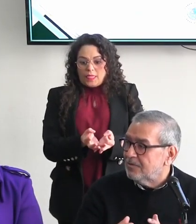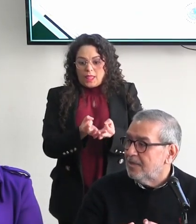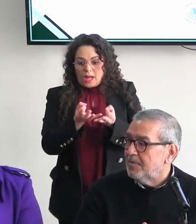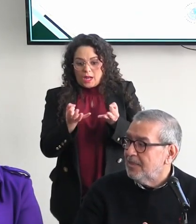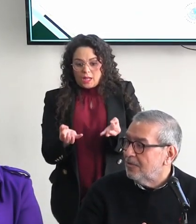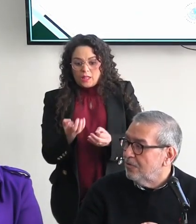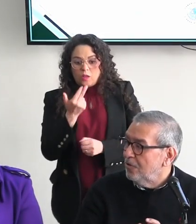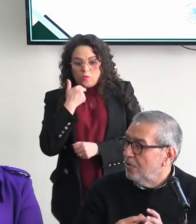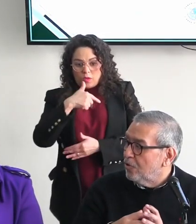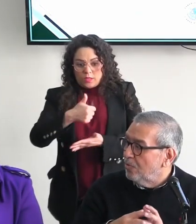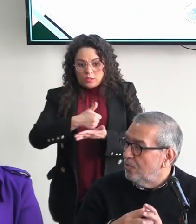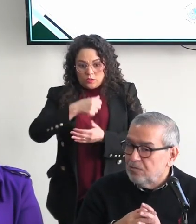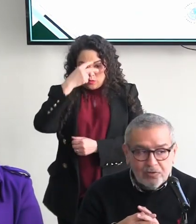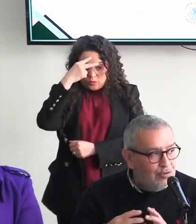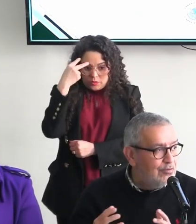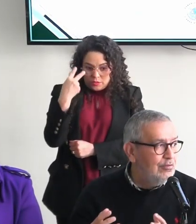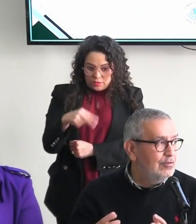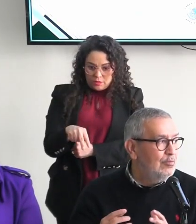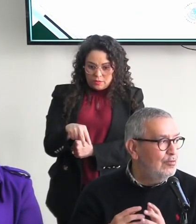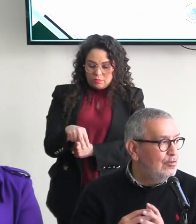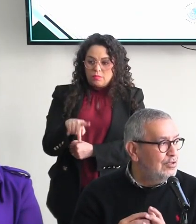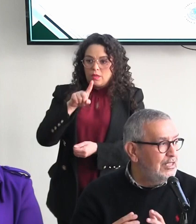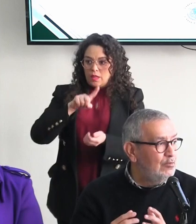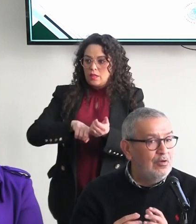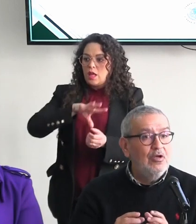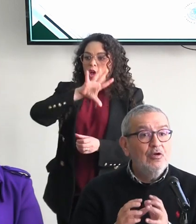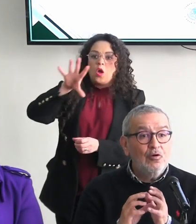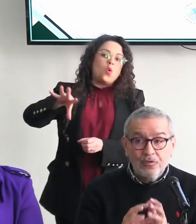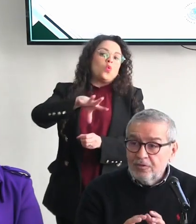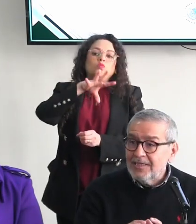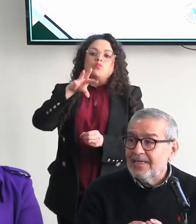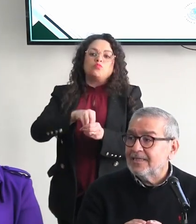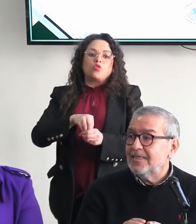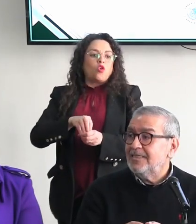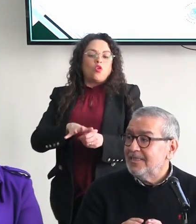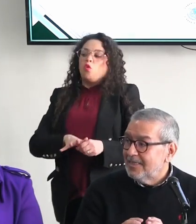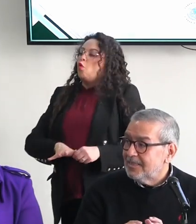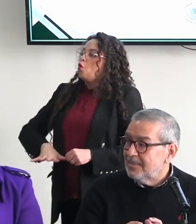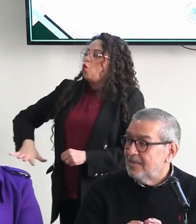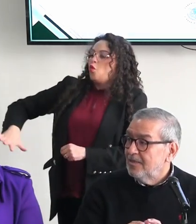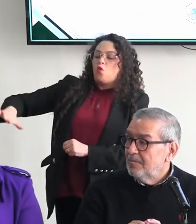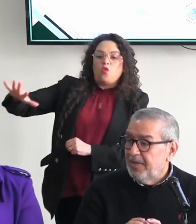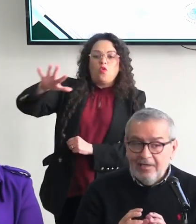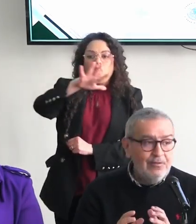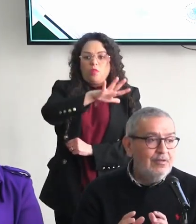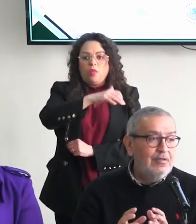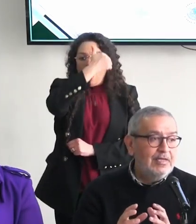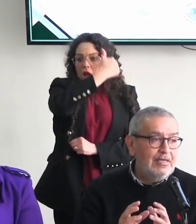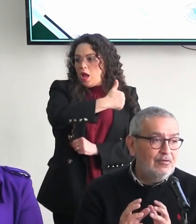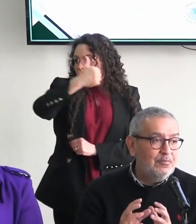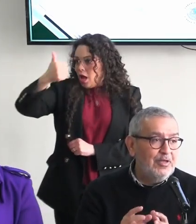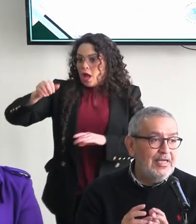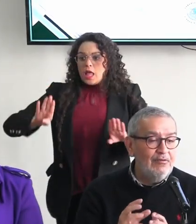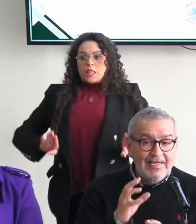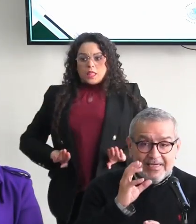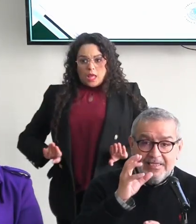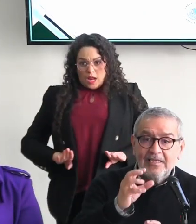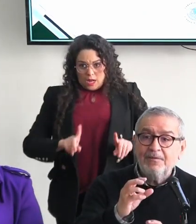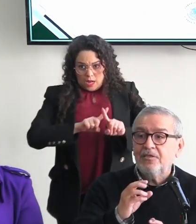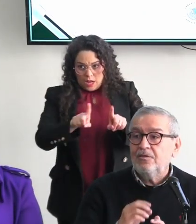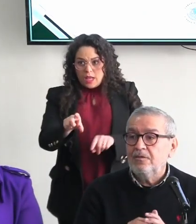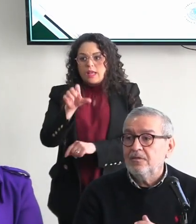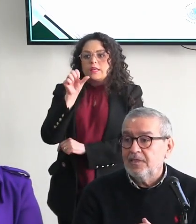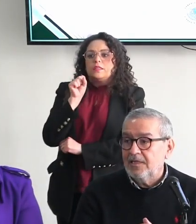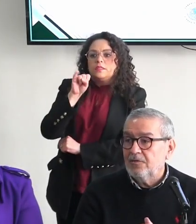ocupa la Ciudad de México como un todo, como un continuo, con sus características, sí, pero que nos puede ayudar